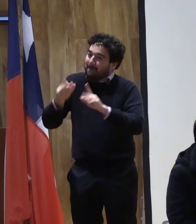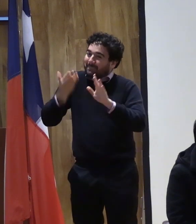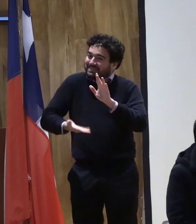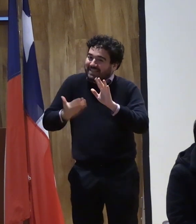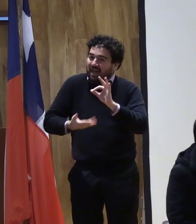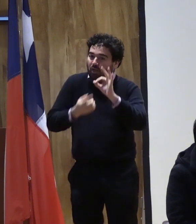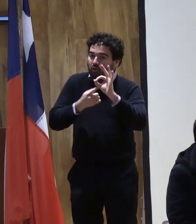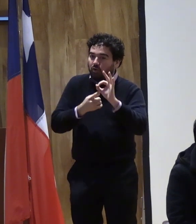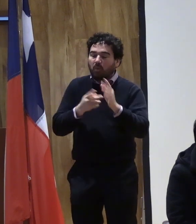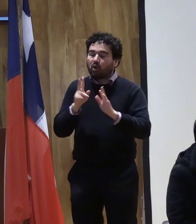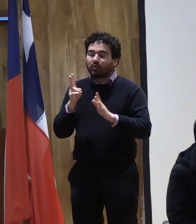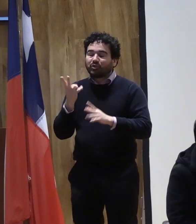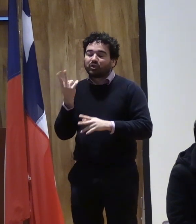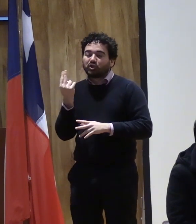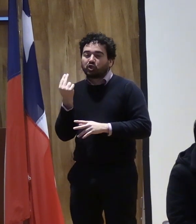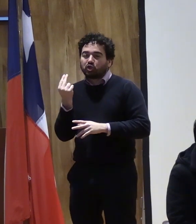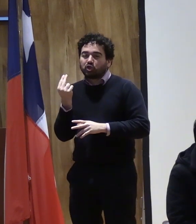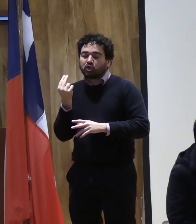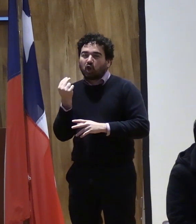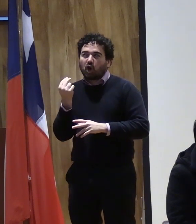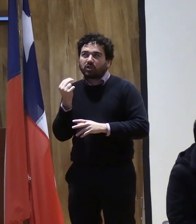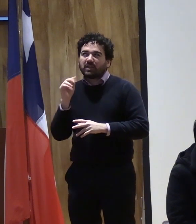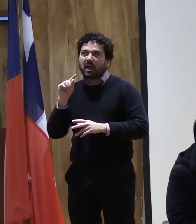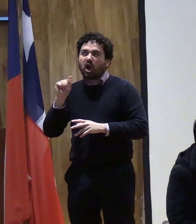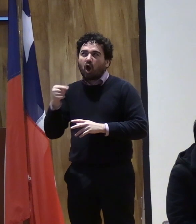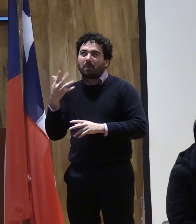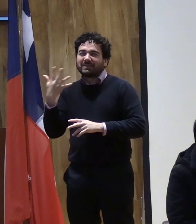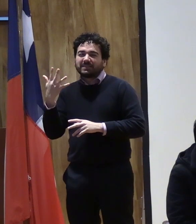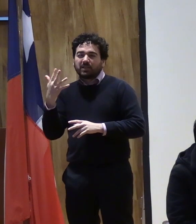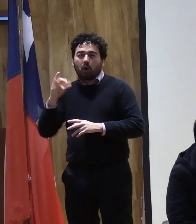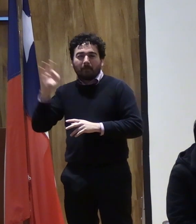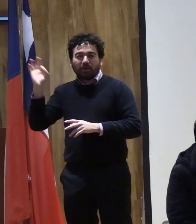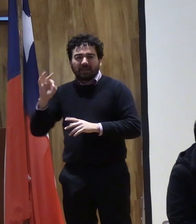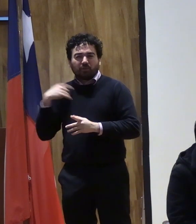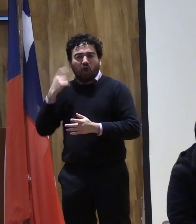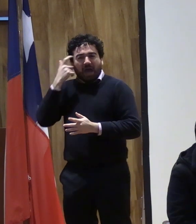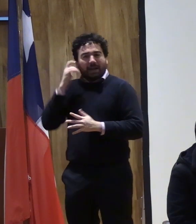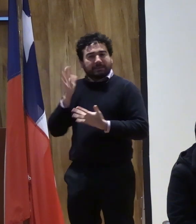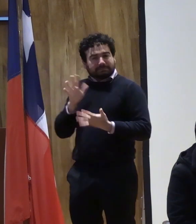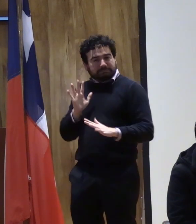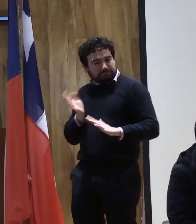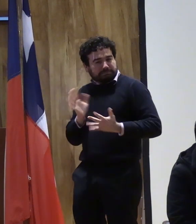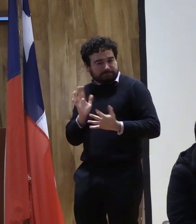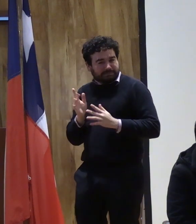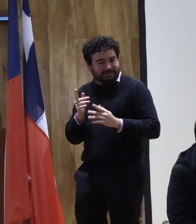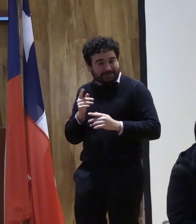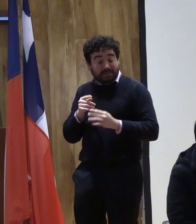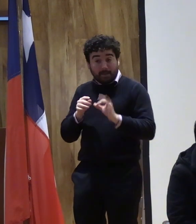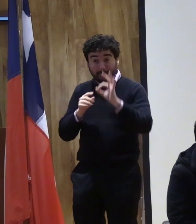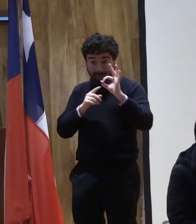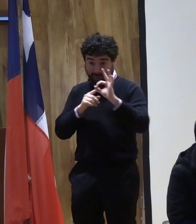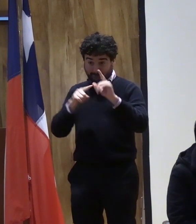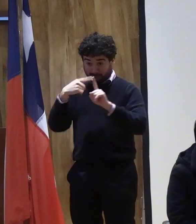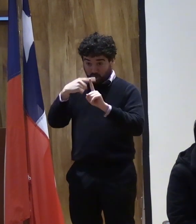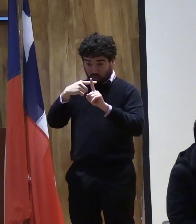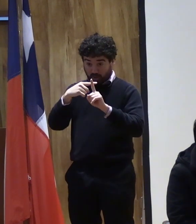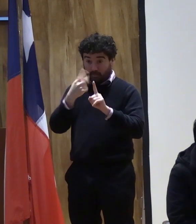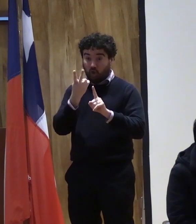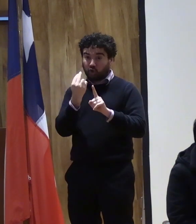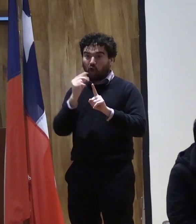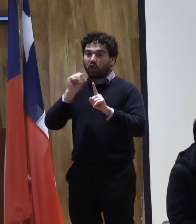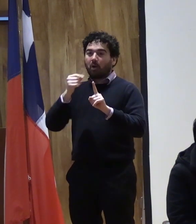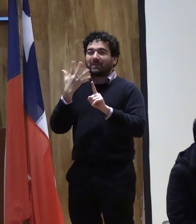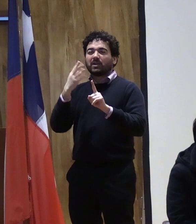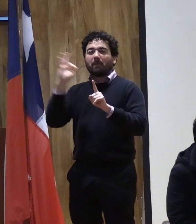un 12%, 12,5% si uno quiere ser medio fino. Y en